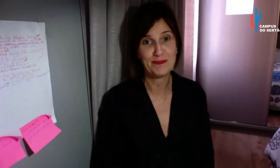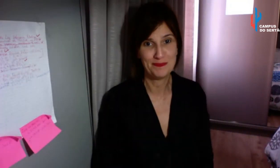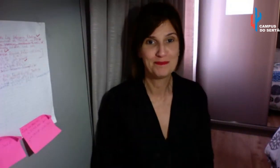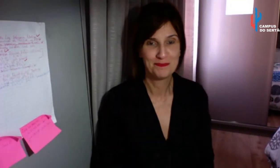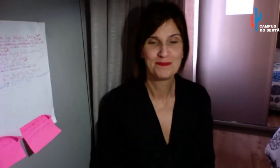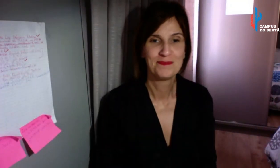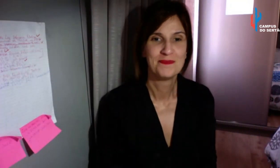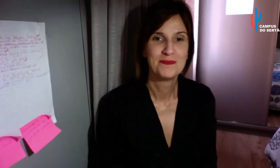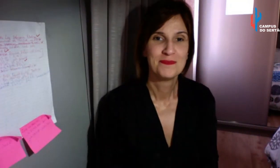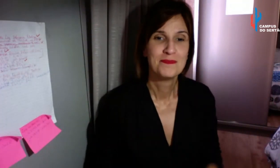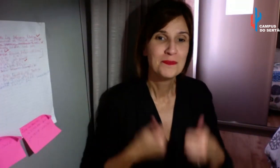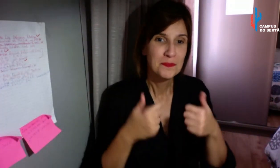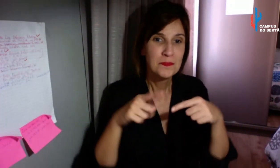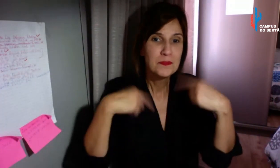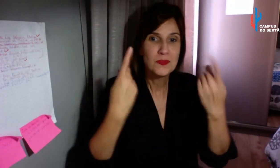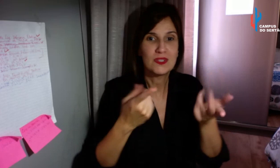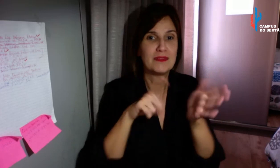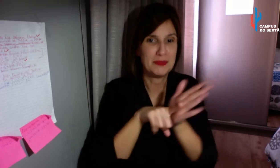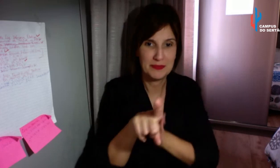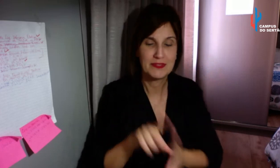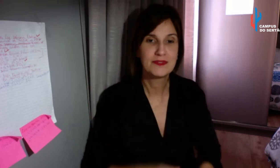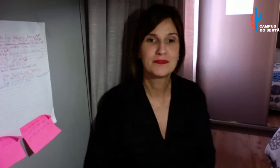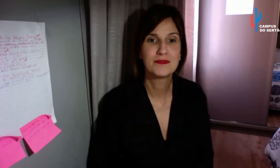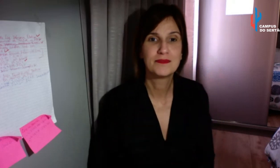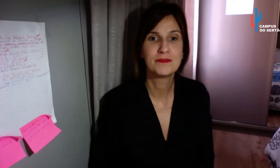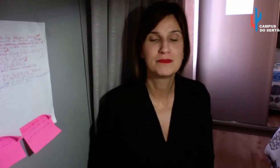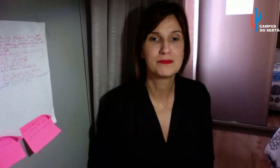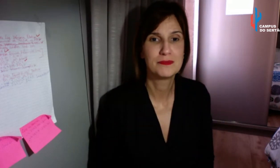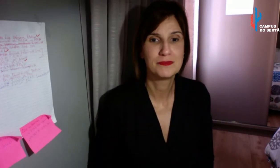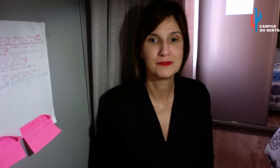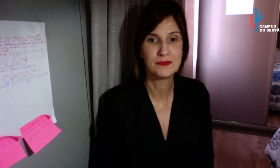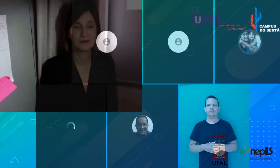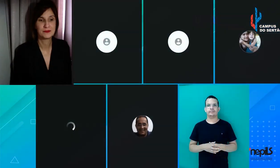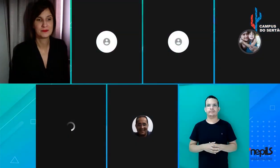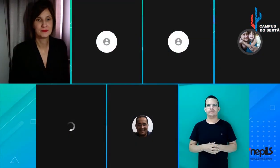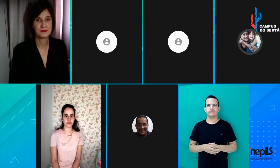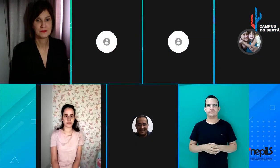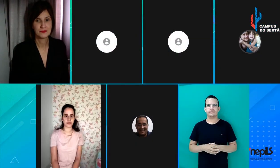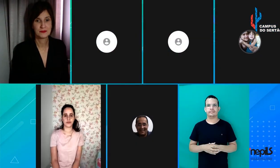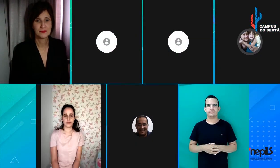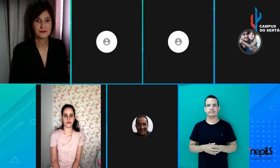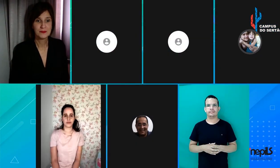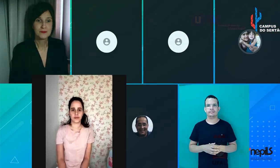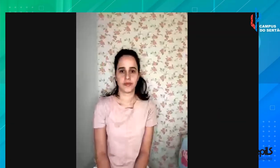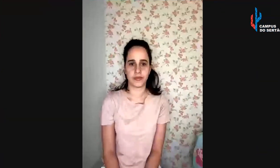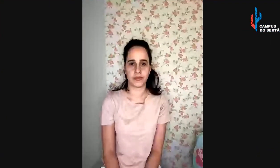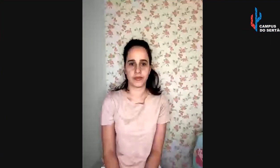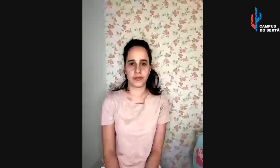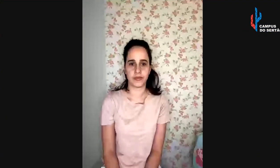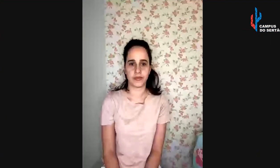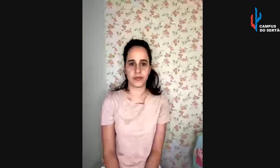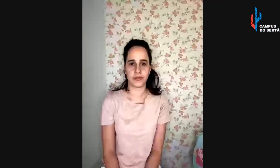unicamente uma responsabilidade da diretora Crisiane, por exemplo. Todos nós podemos contribuir. Mais uma